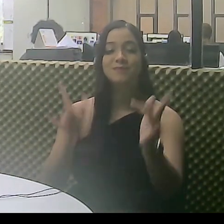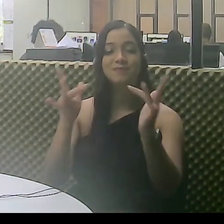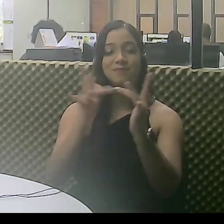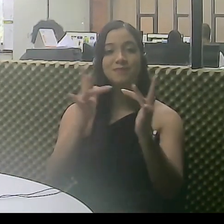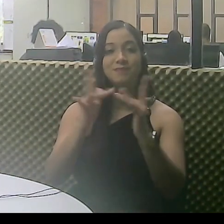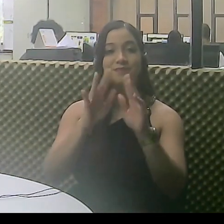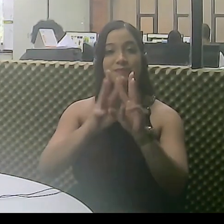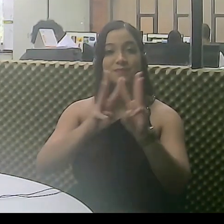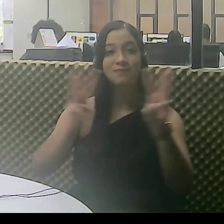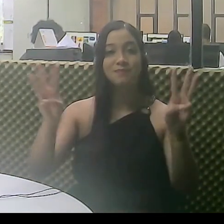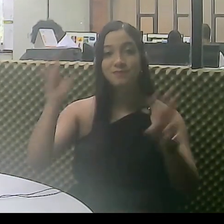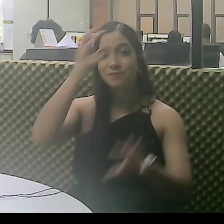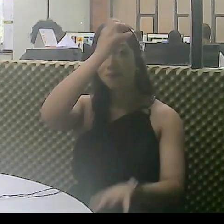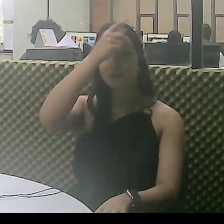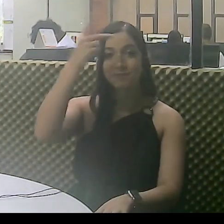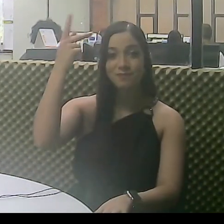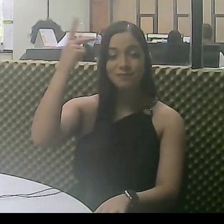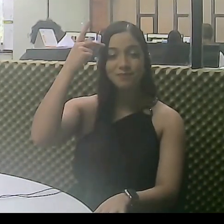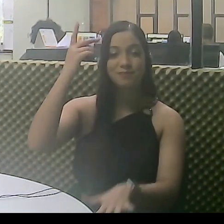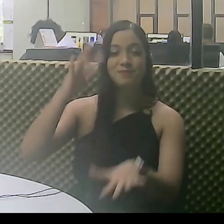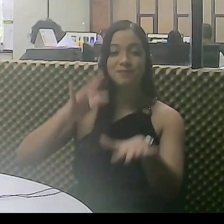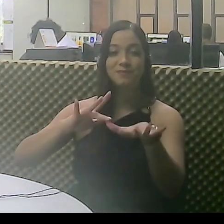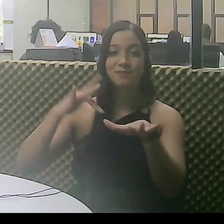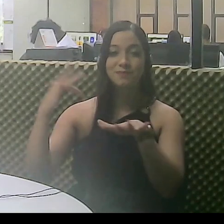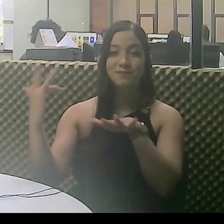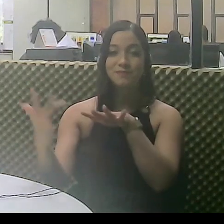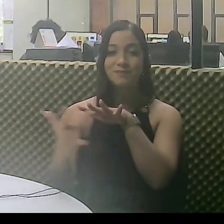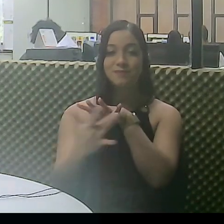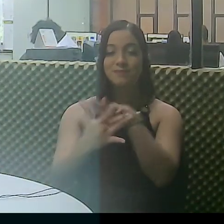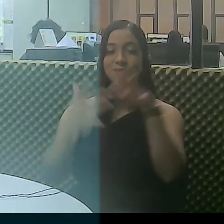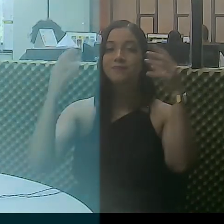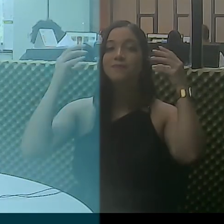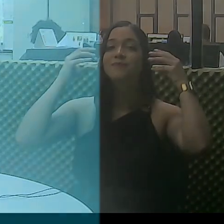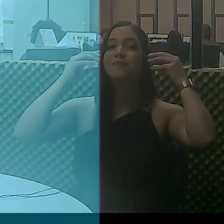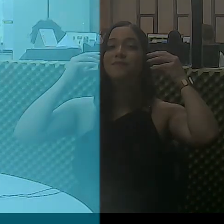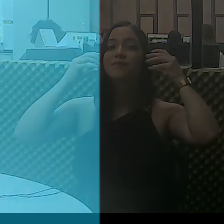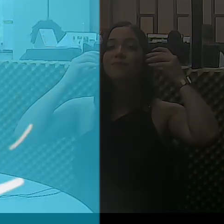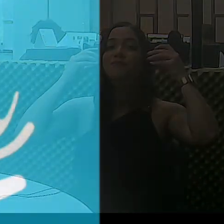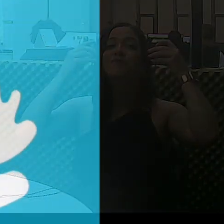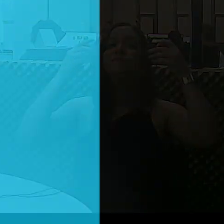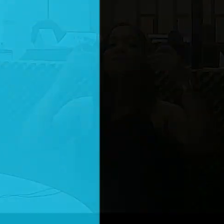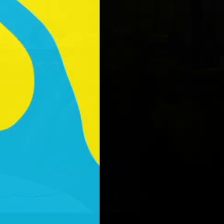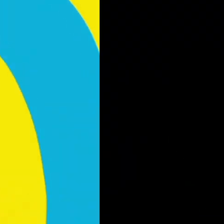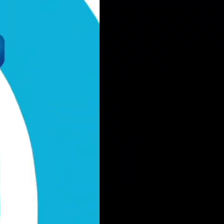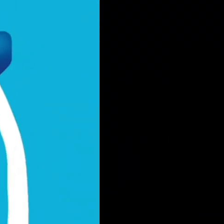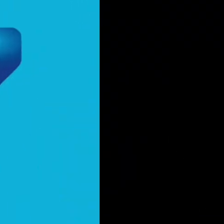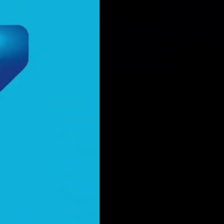Continue conosco no portal da Prefeitura e nas redes sociais.